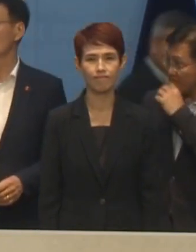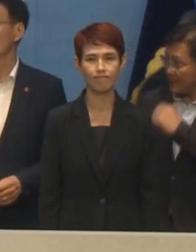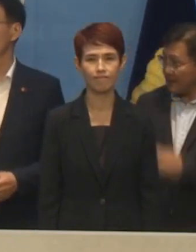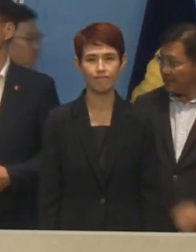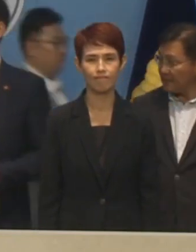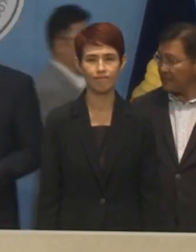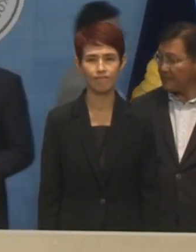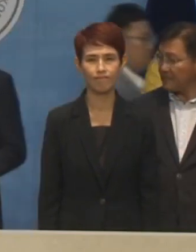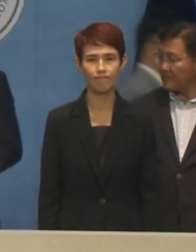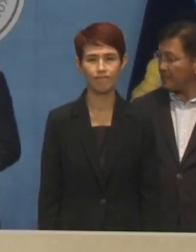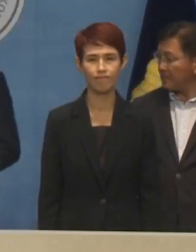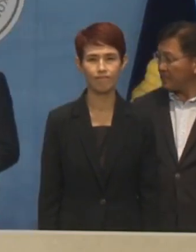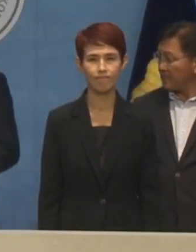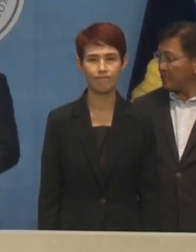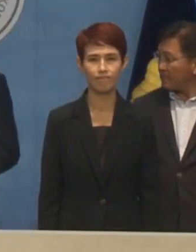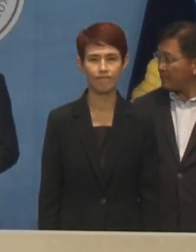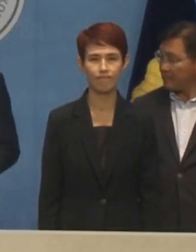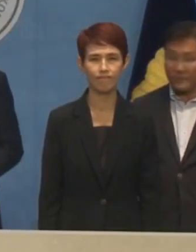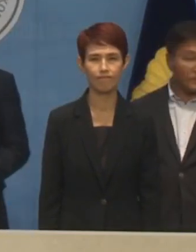예.